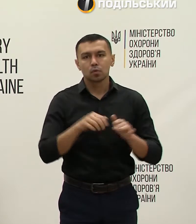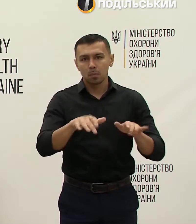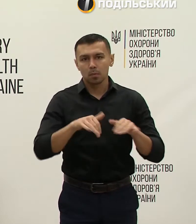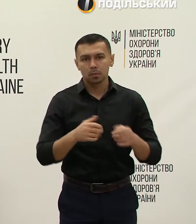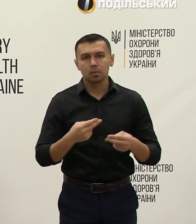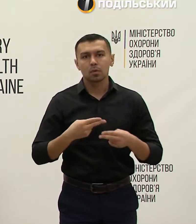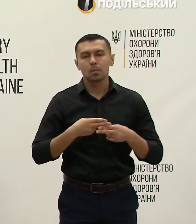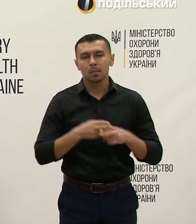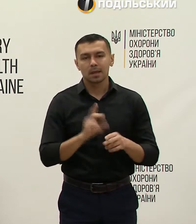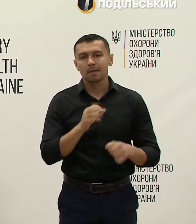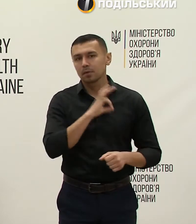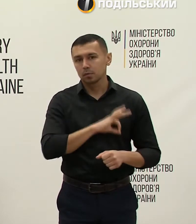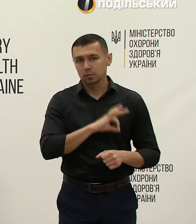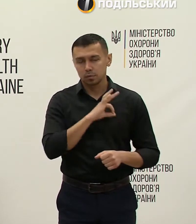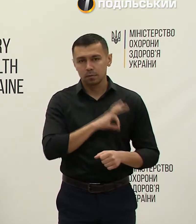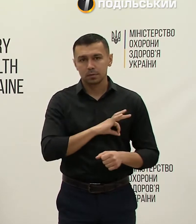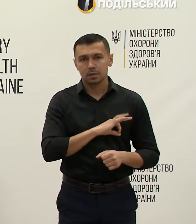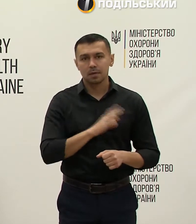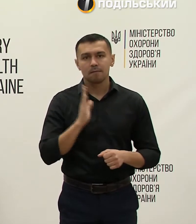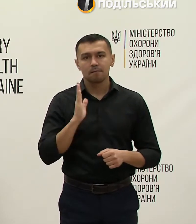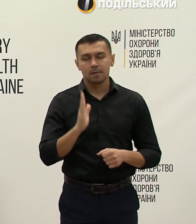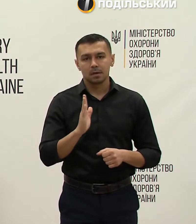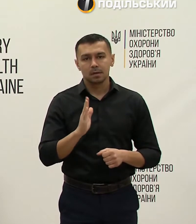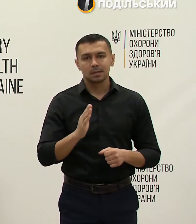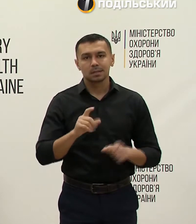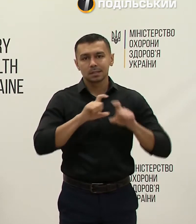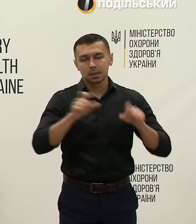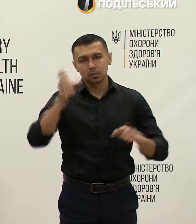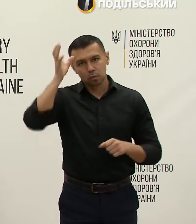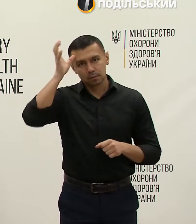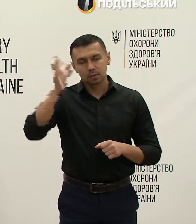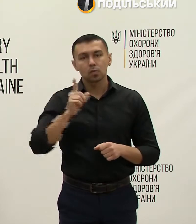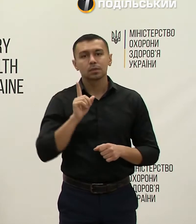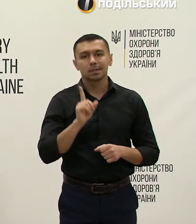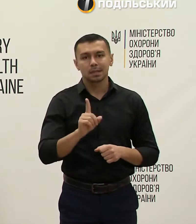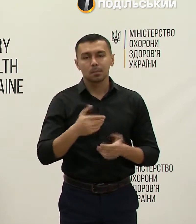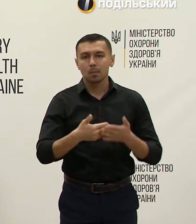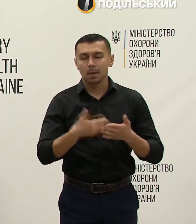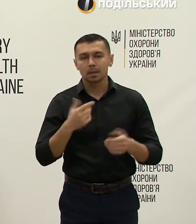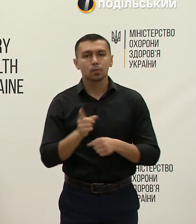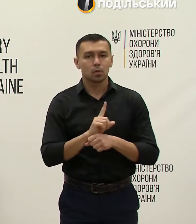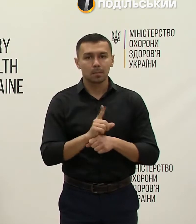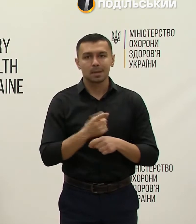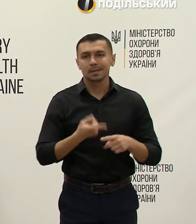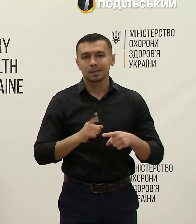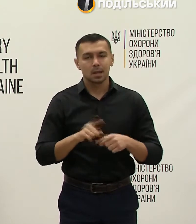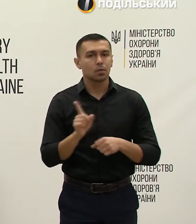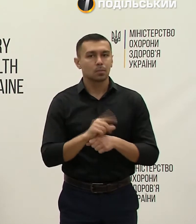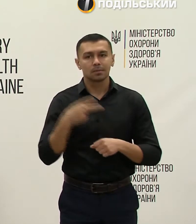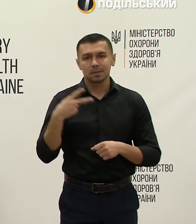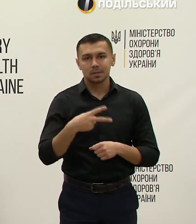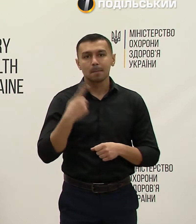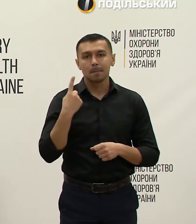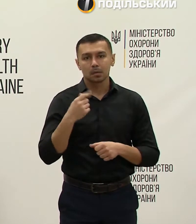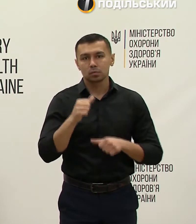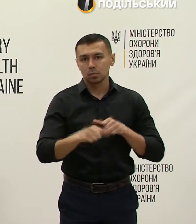обладнання, яке використовується в закладах освіти, оскільки попередні норми – це норми